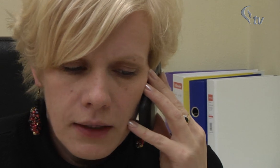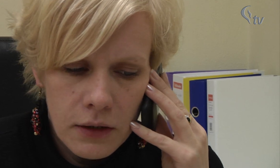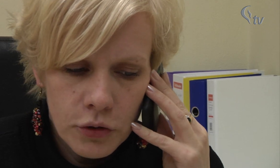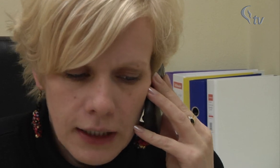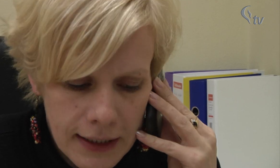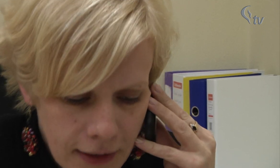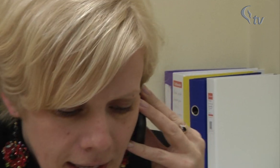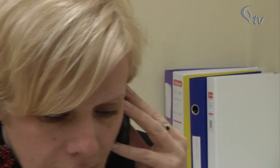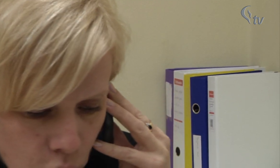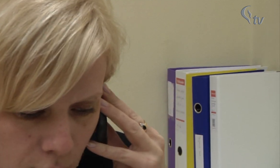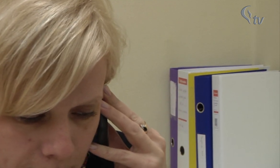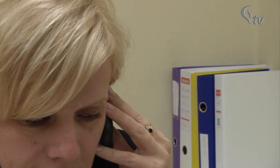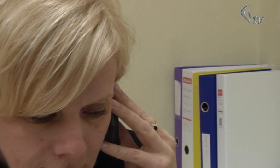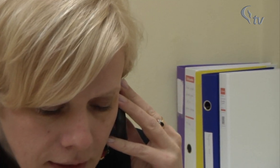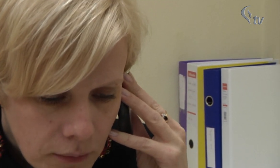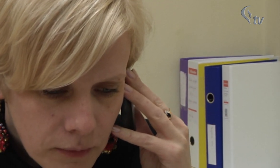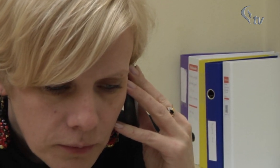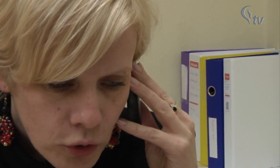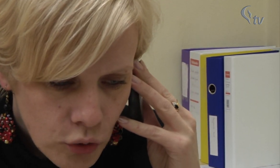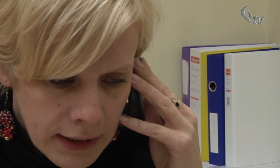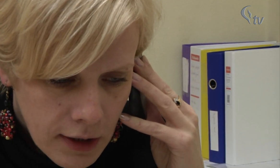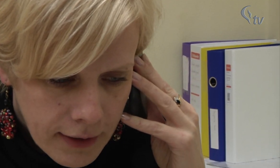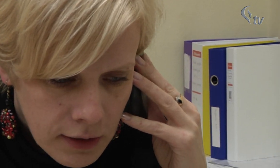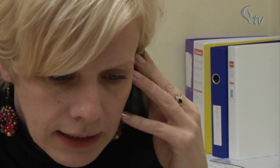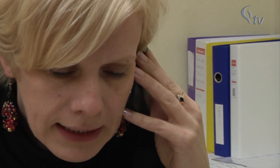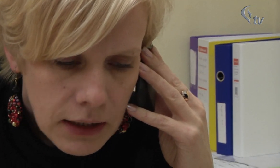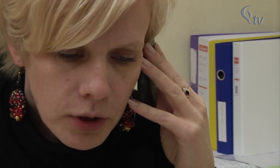No tere, kuule, mis on sul hetk aega rääkida minuga?